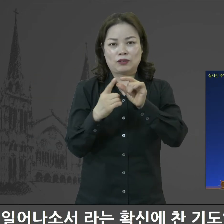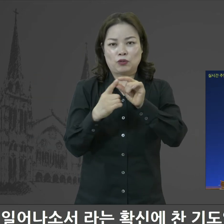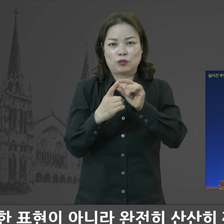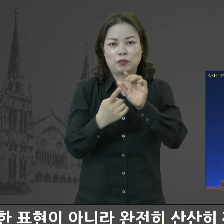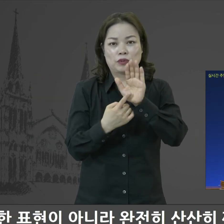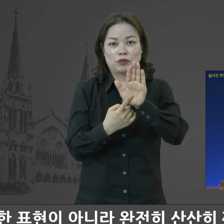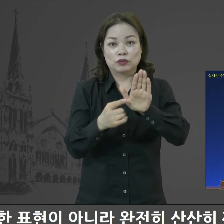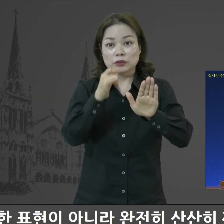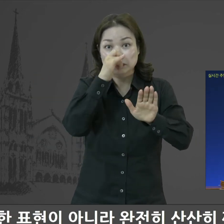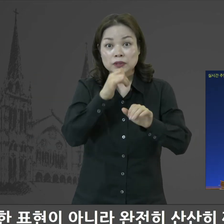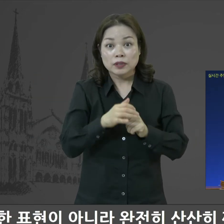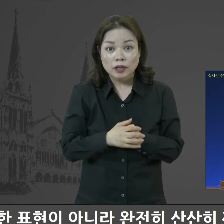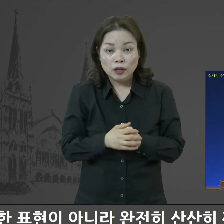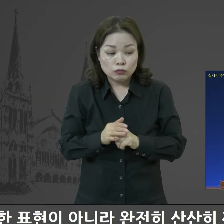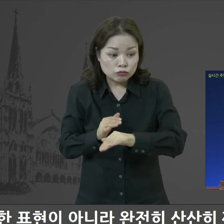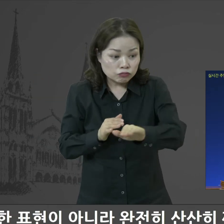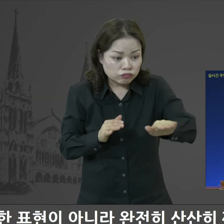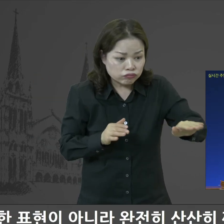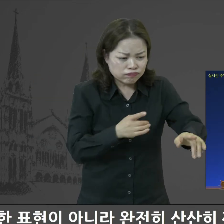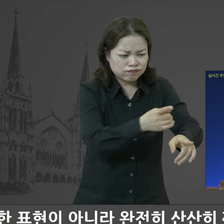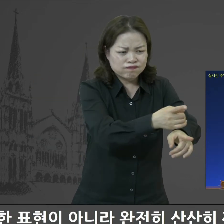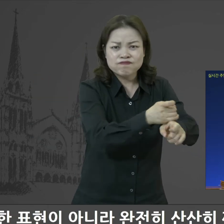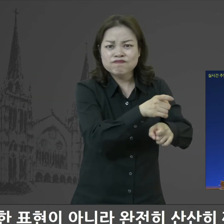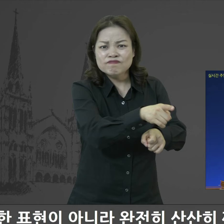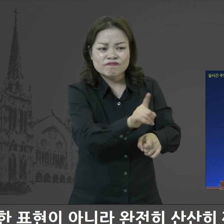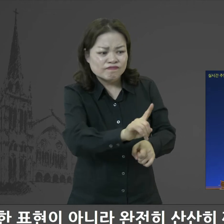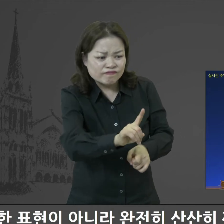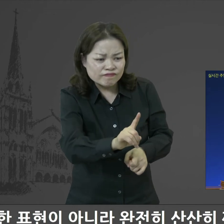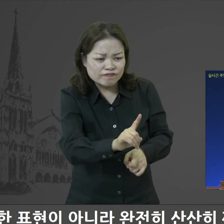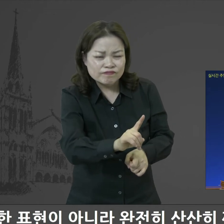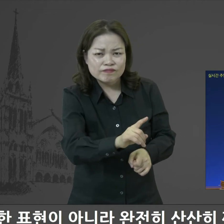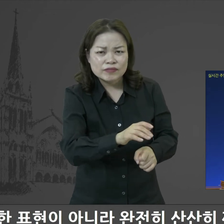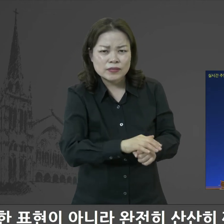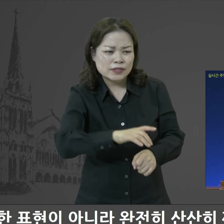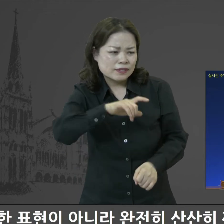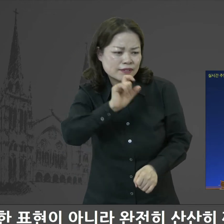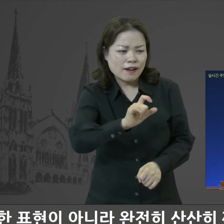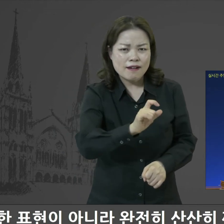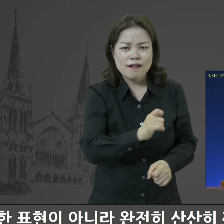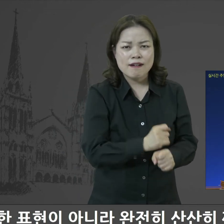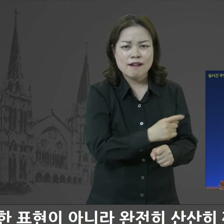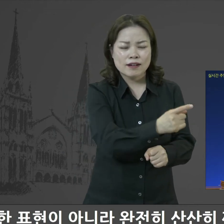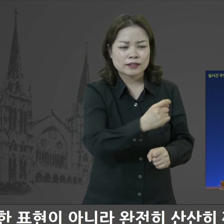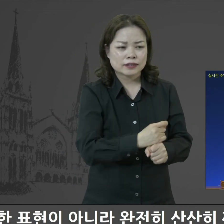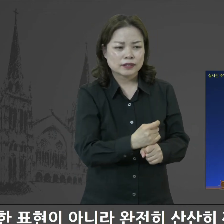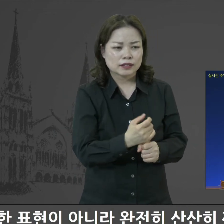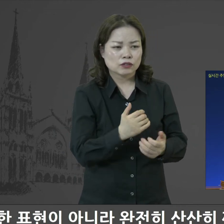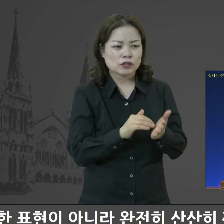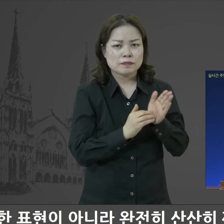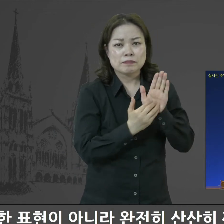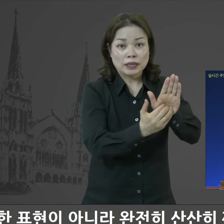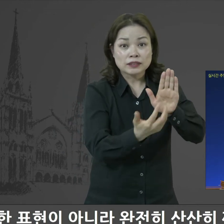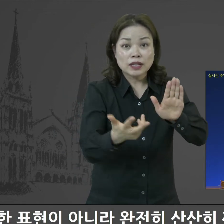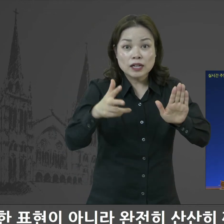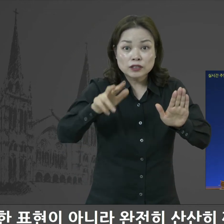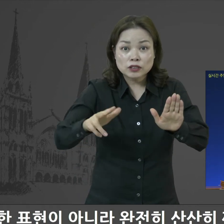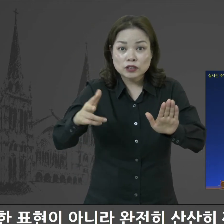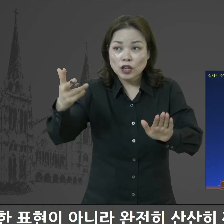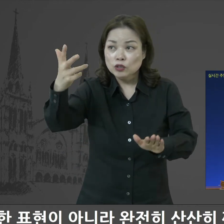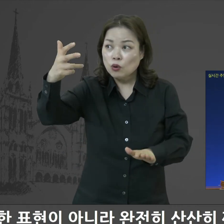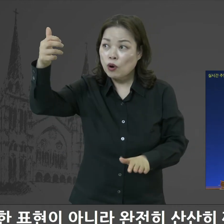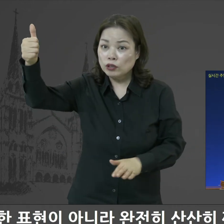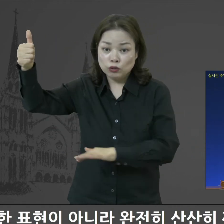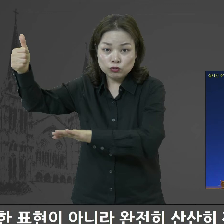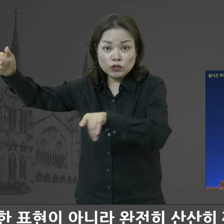있습니다. 바로 우리의 대적들, 누가 아무리 강한 사람이 그 앞을 막는다 할지라도